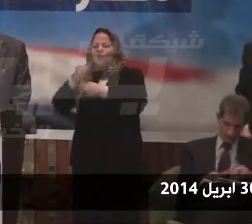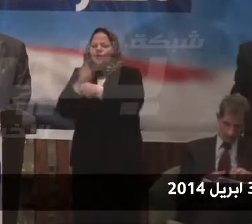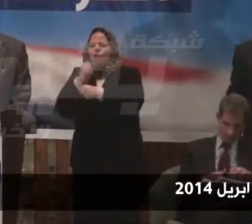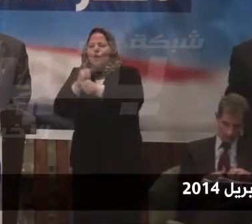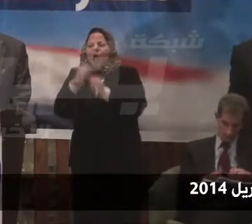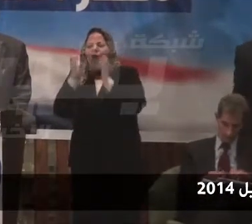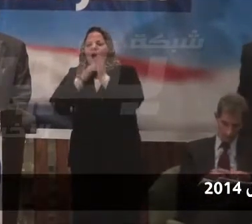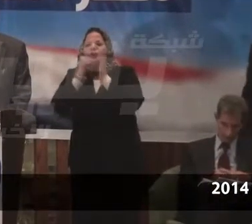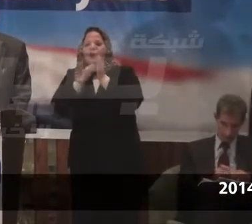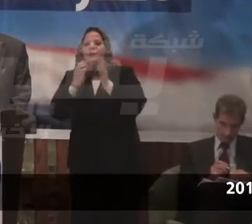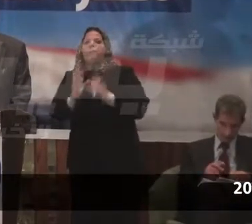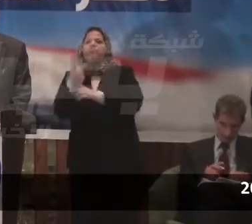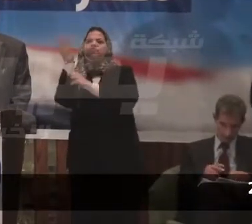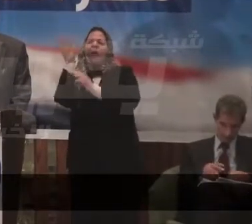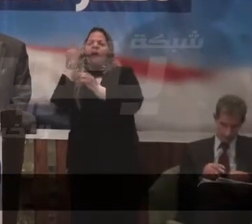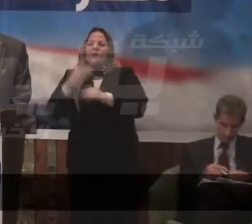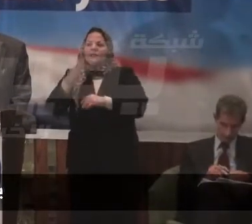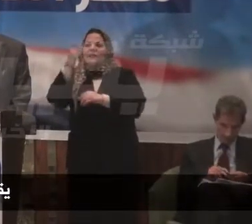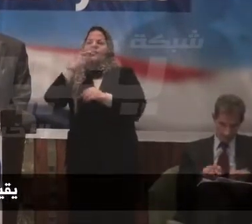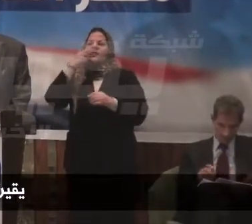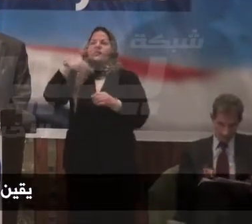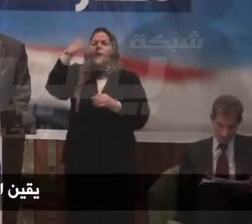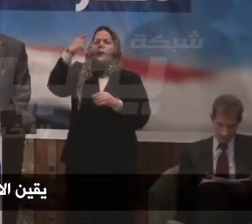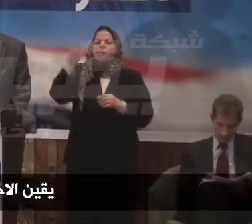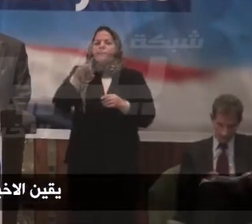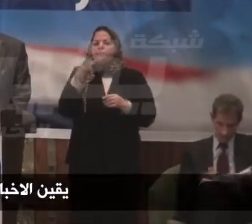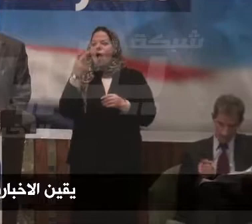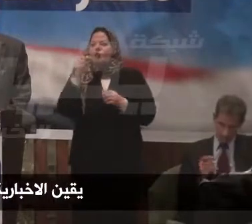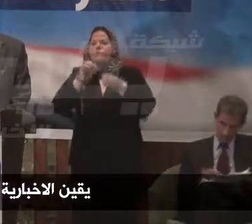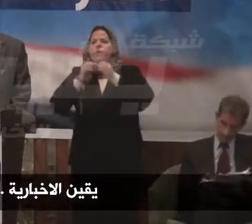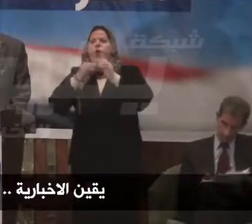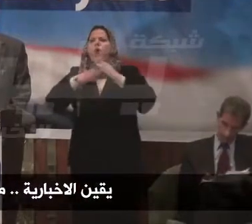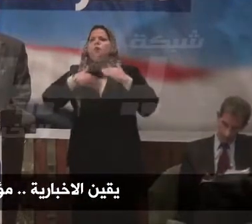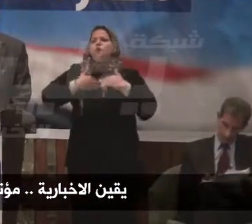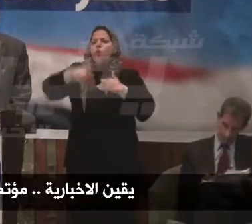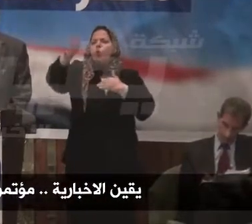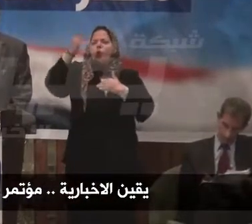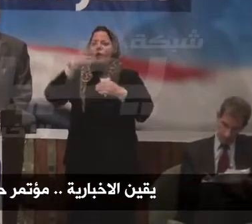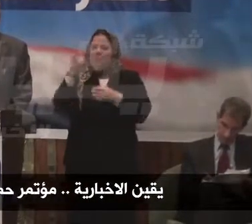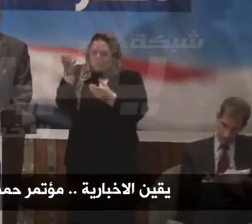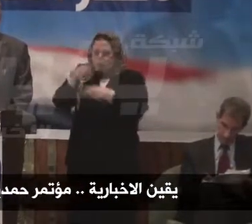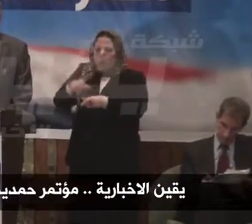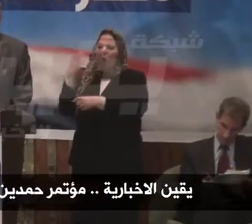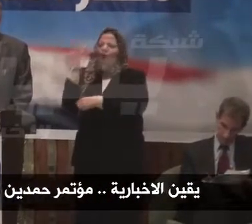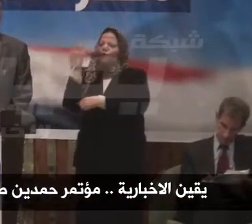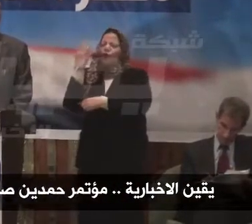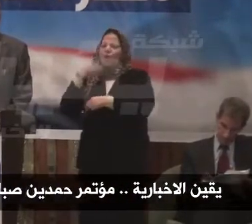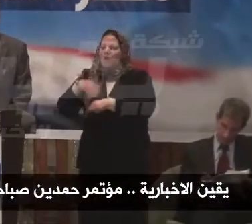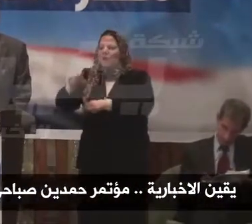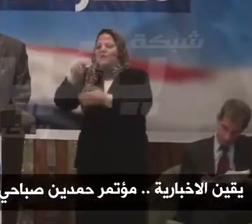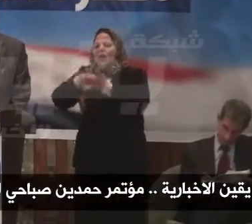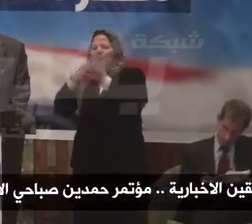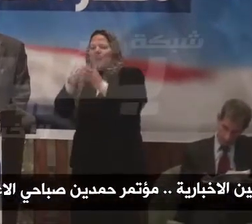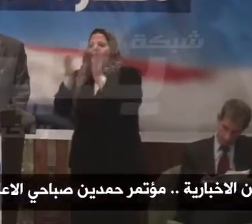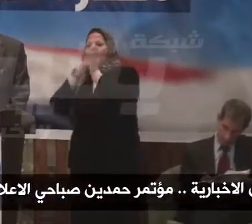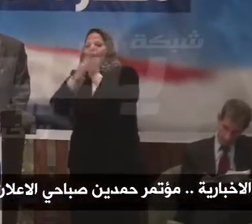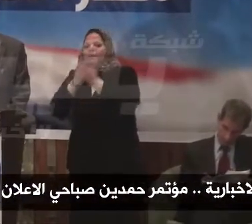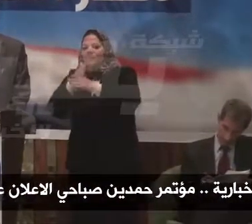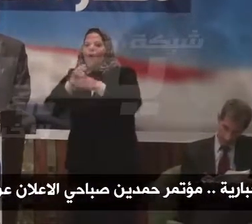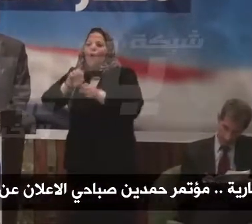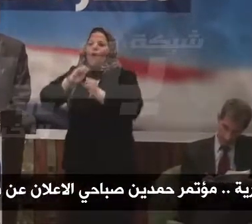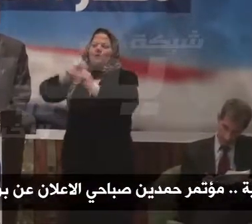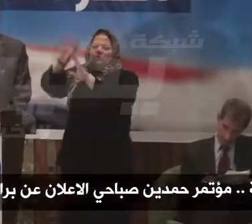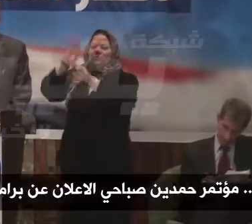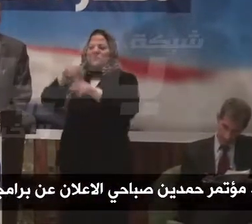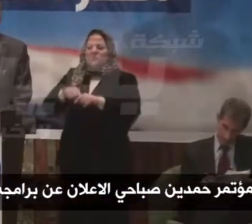مصر تستورد منها سنويا بما قيمته 20 مليار جنيه. ده في بداية الأمر. ثانيا،